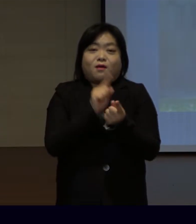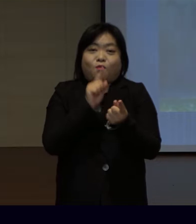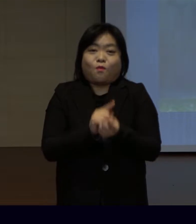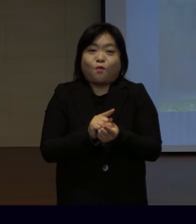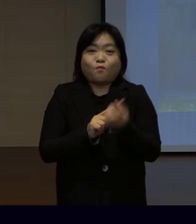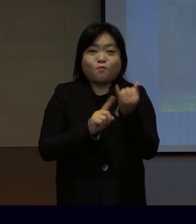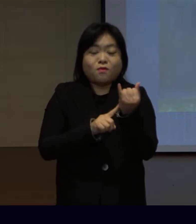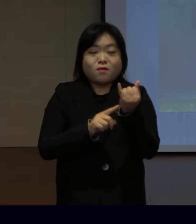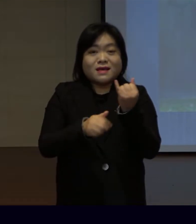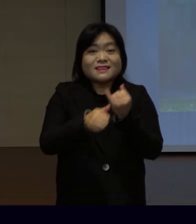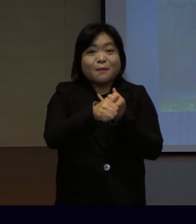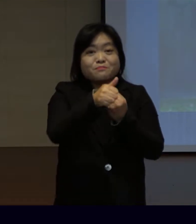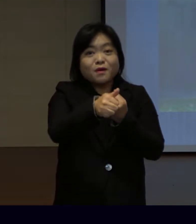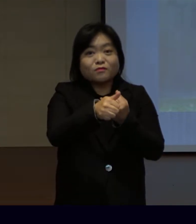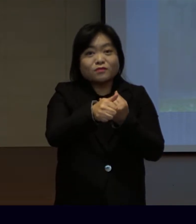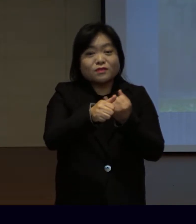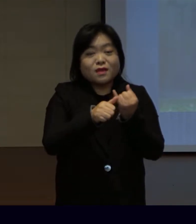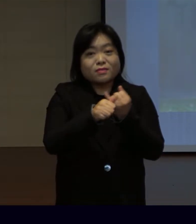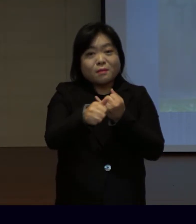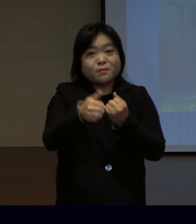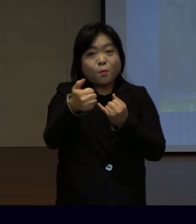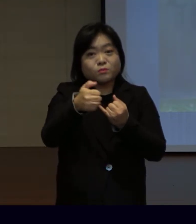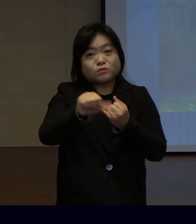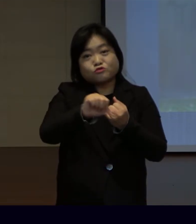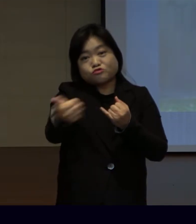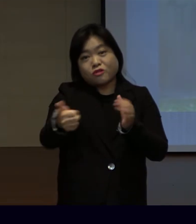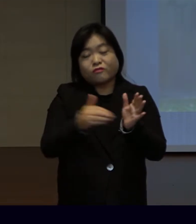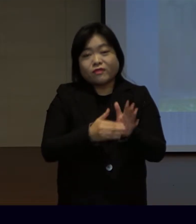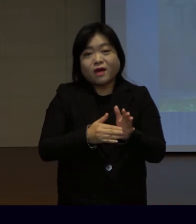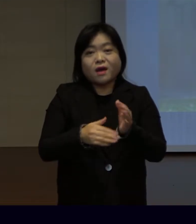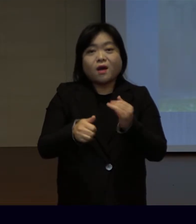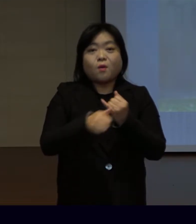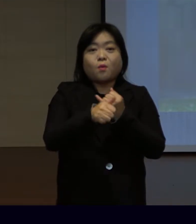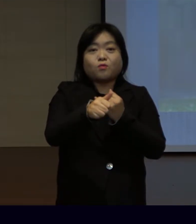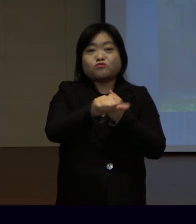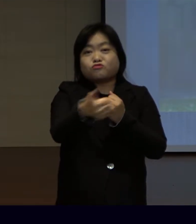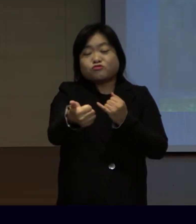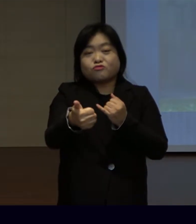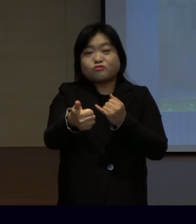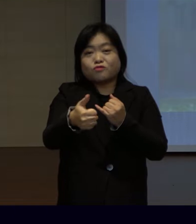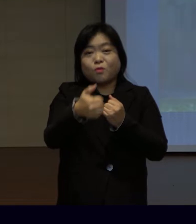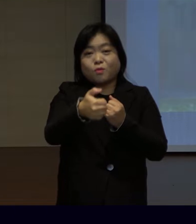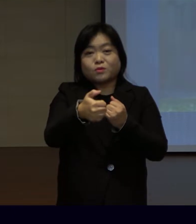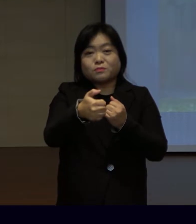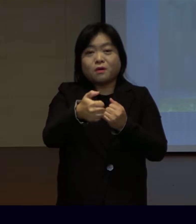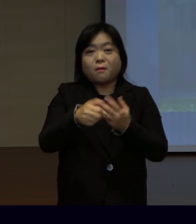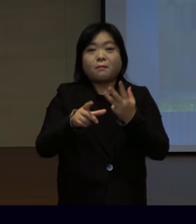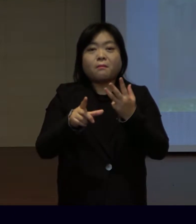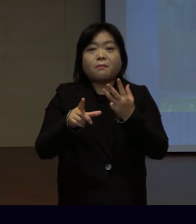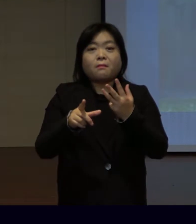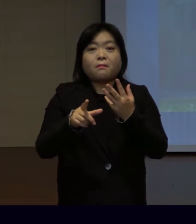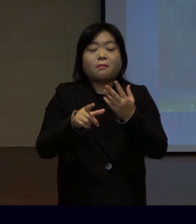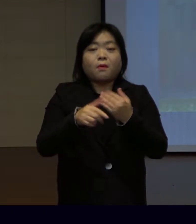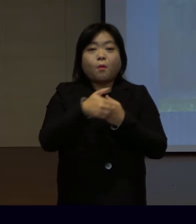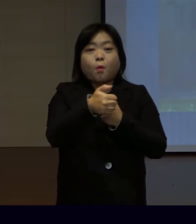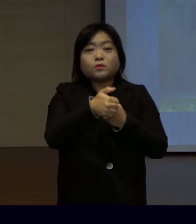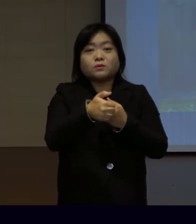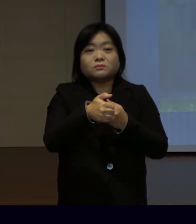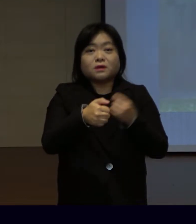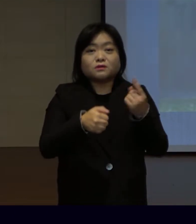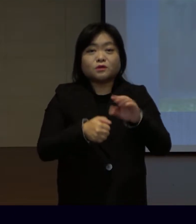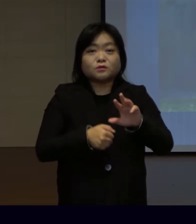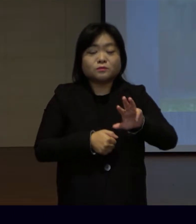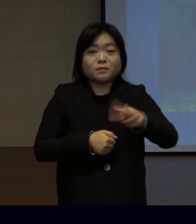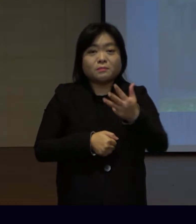죽기 50년에 죽었는데 50년 3월에 결혼하고 50년 8월에 죽습니다. 발자크는. 그러니까